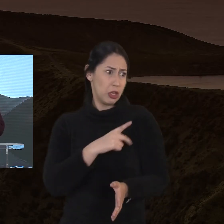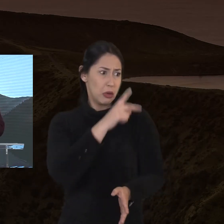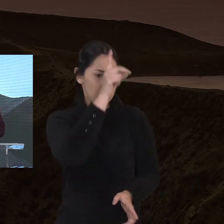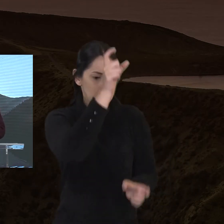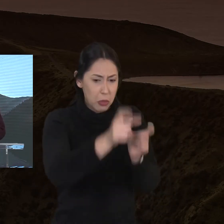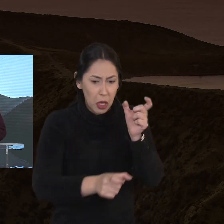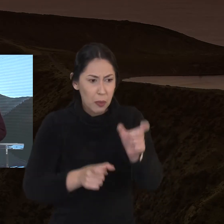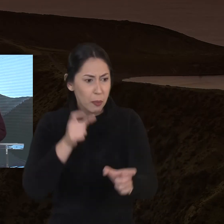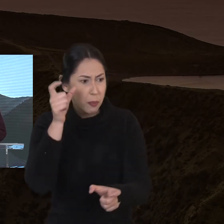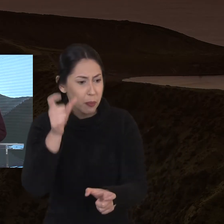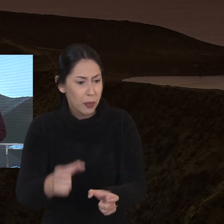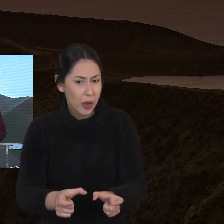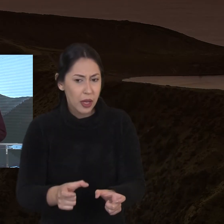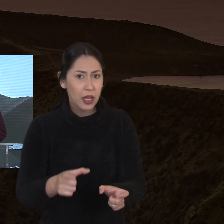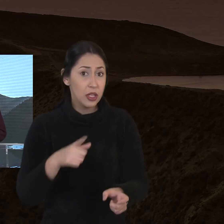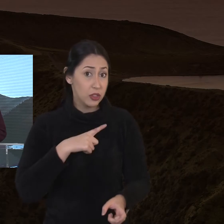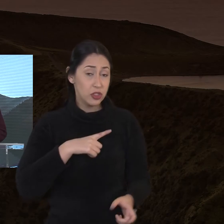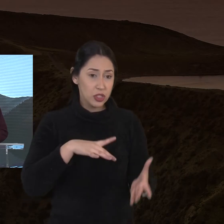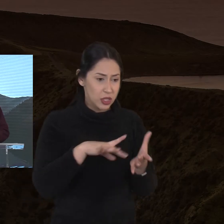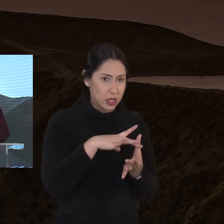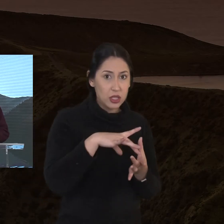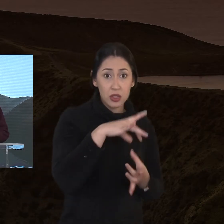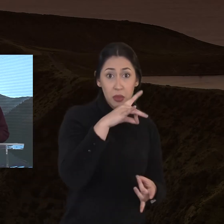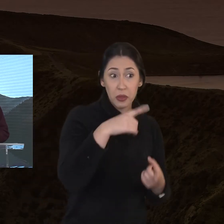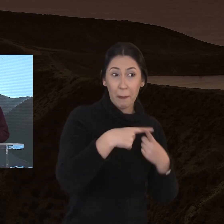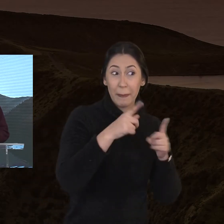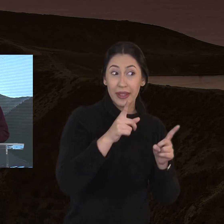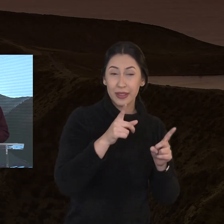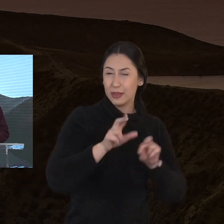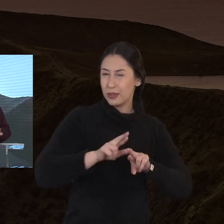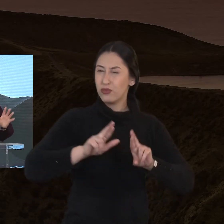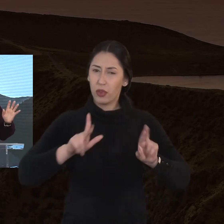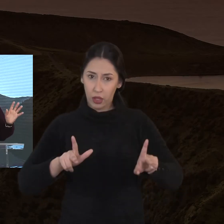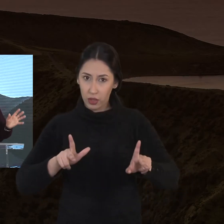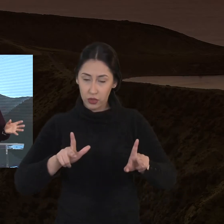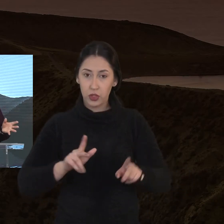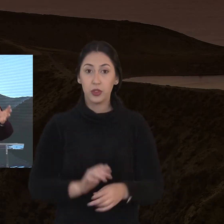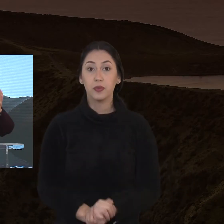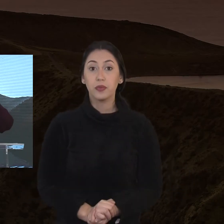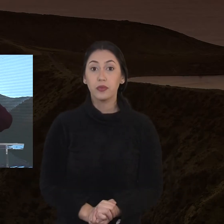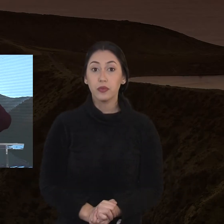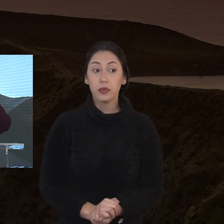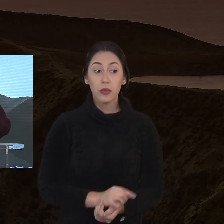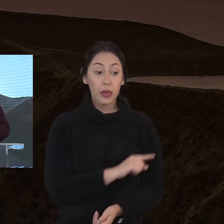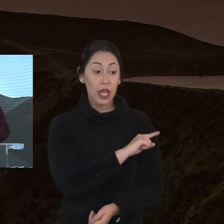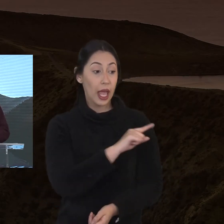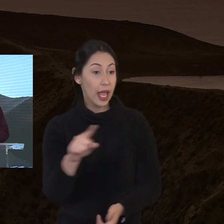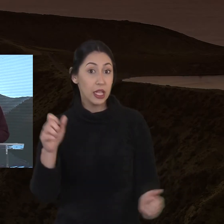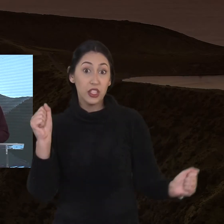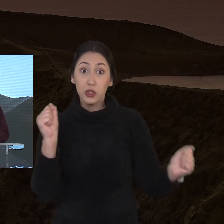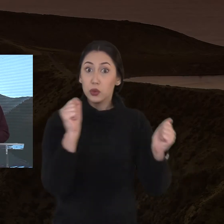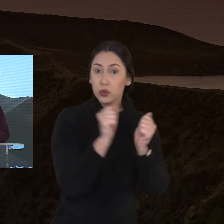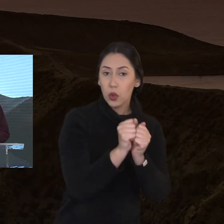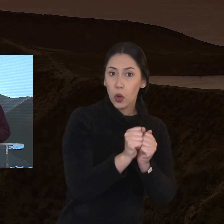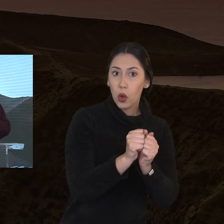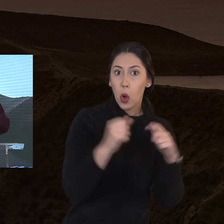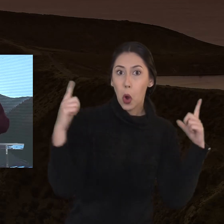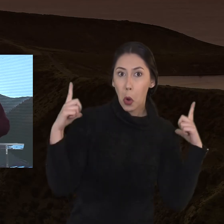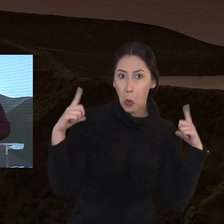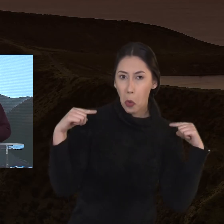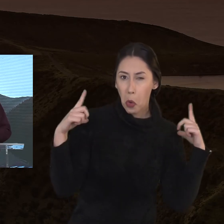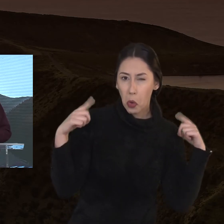ele tinha um espírito também mas não era para cumprir o propósito de deus e ele se juntaram a satanás na sua rebelião